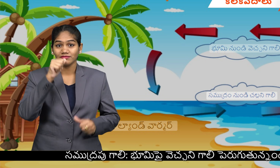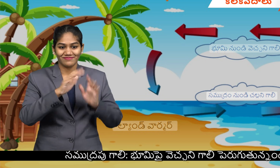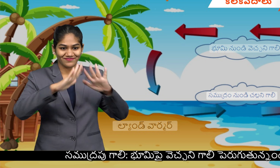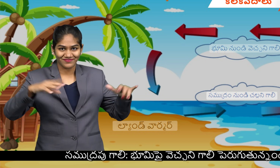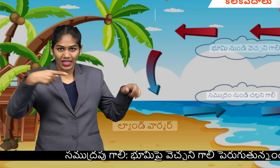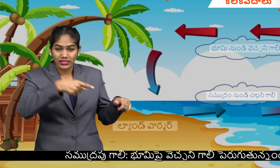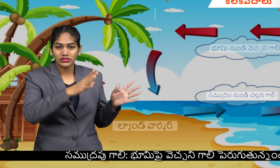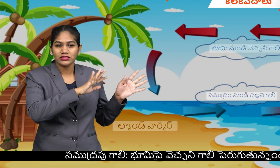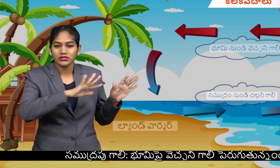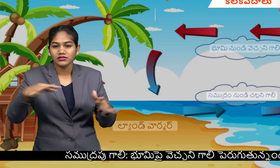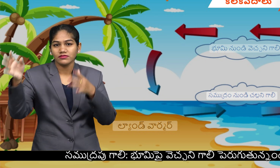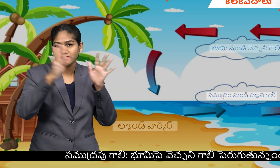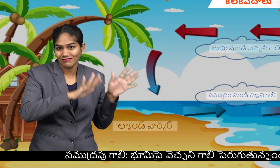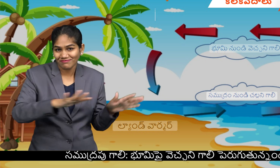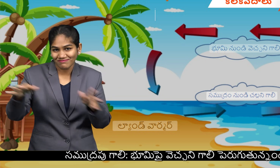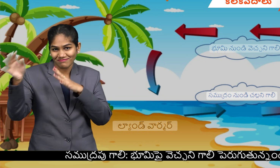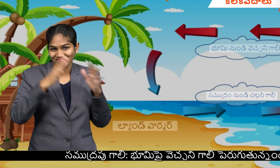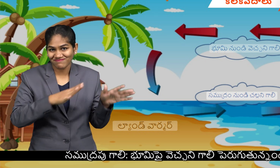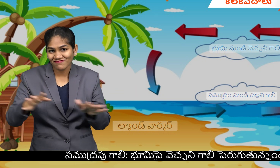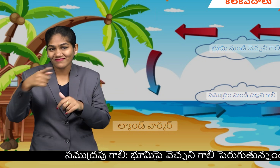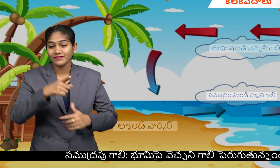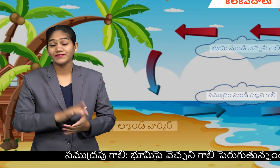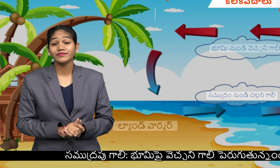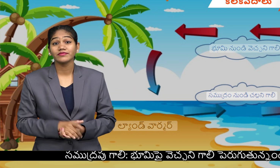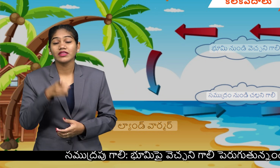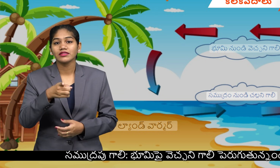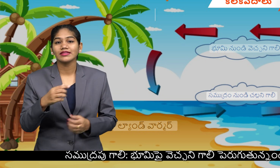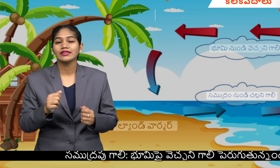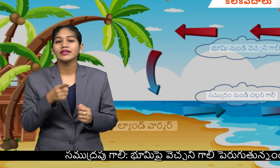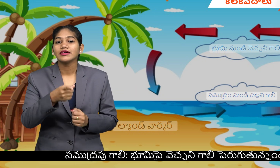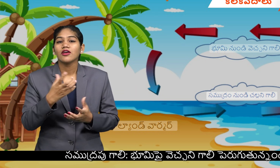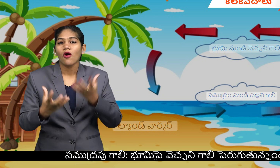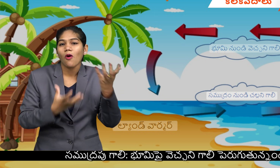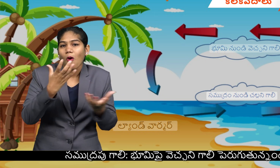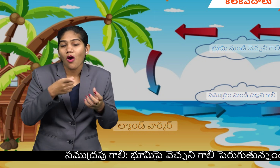సముద్రపు గాలి. భూమిపై వెచ్చని గాలి పెరుగుతున్నందున